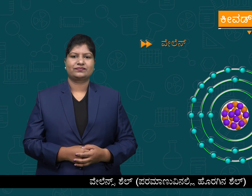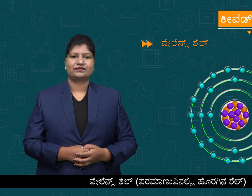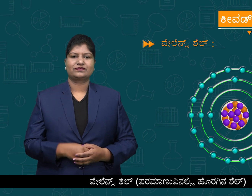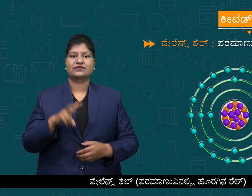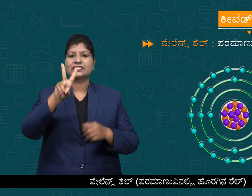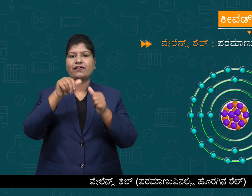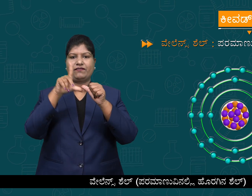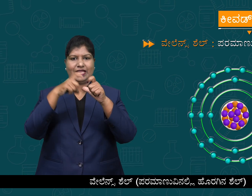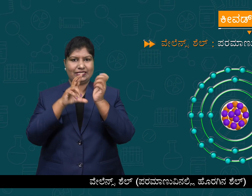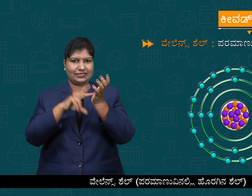ವೇಲೆನ್ಸ್ ಶೆಲ್,